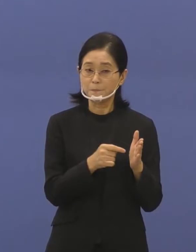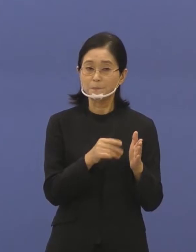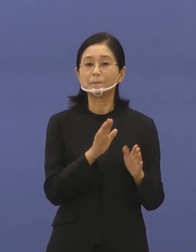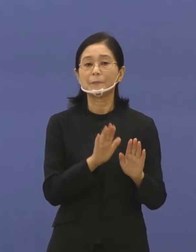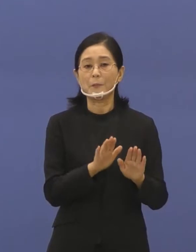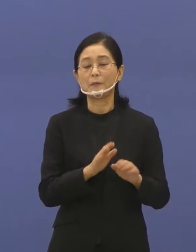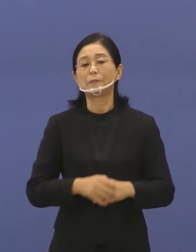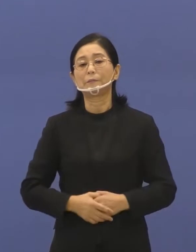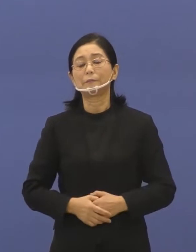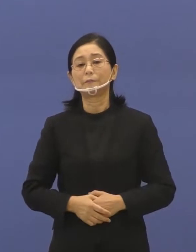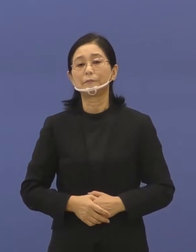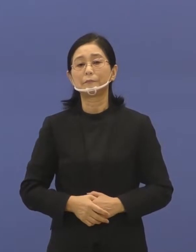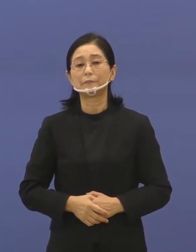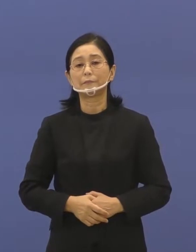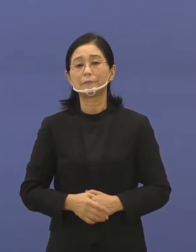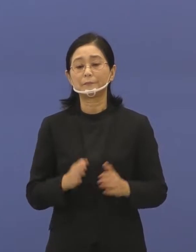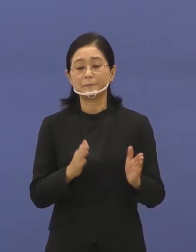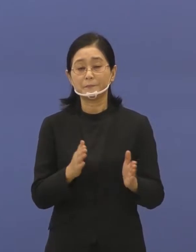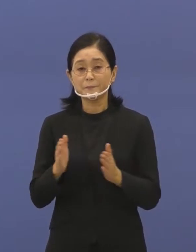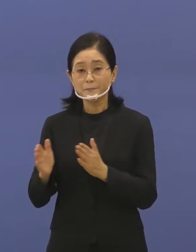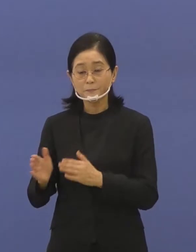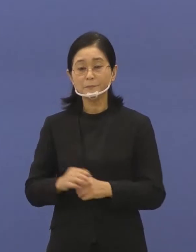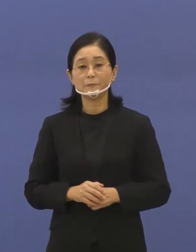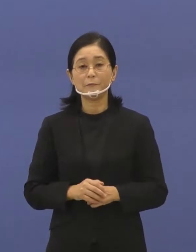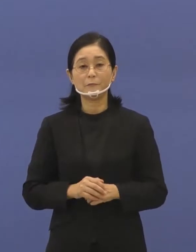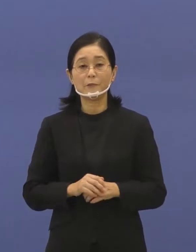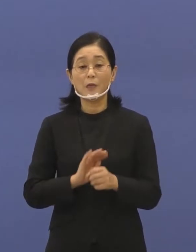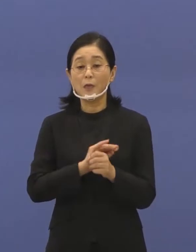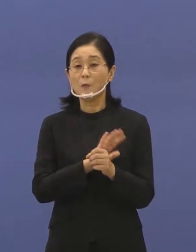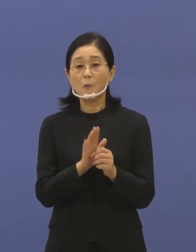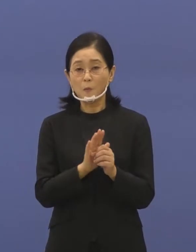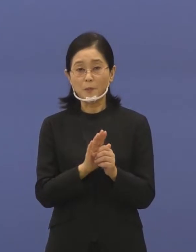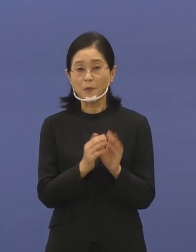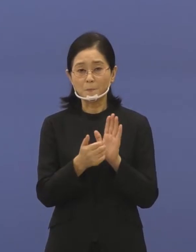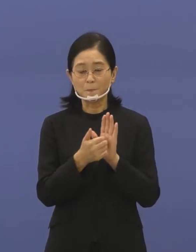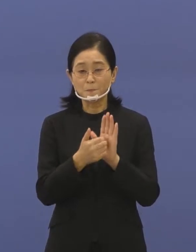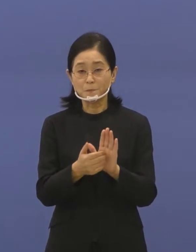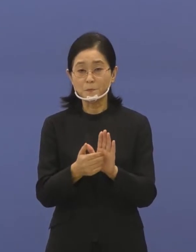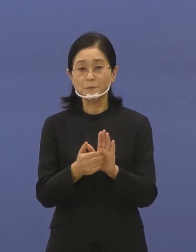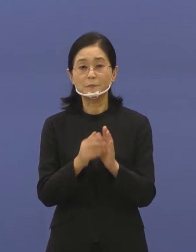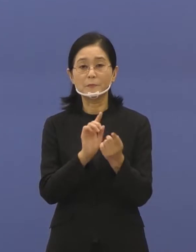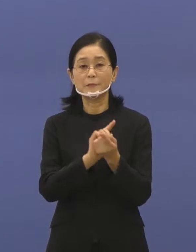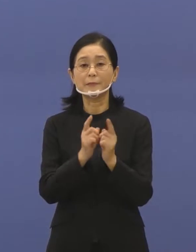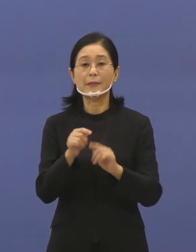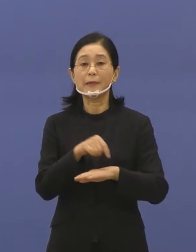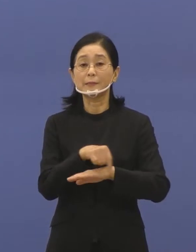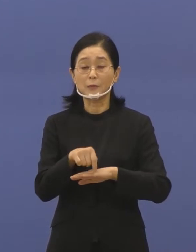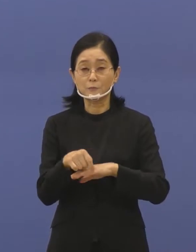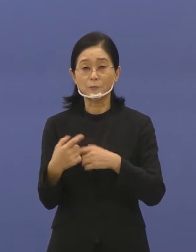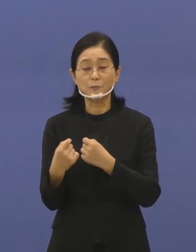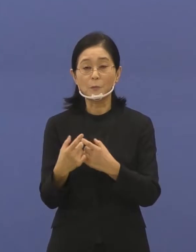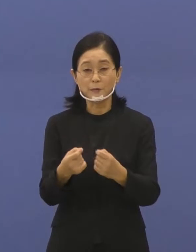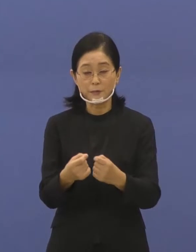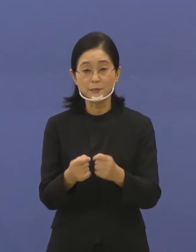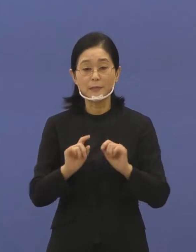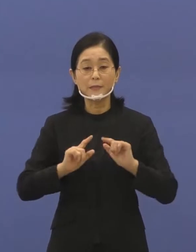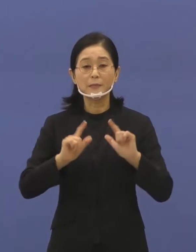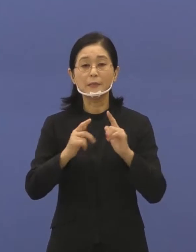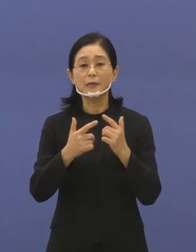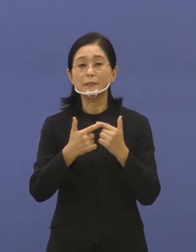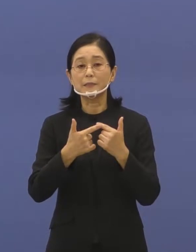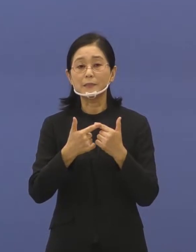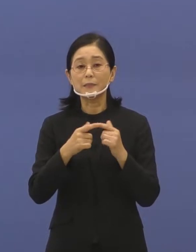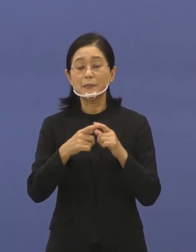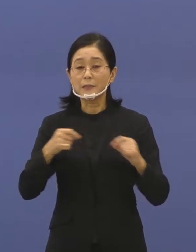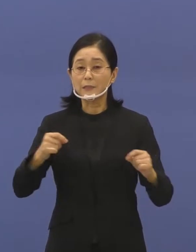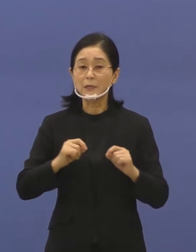一方コロナ対策と並行しまして、まず東日本大震災からの